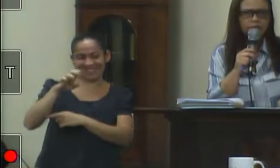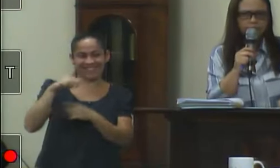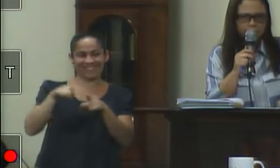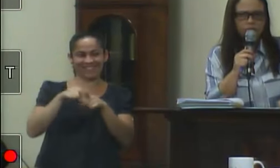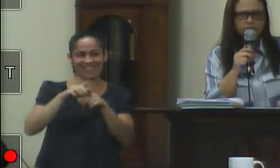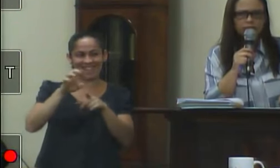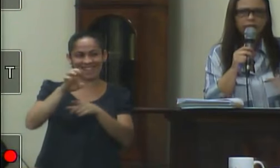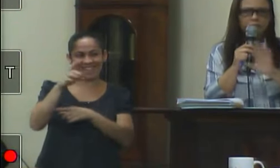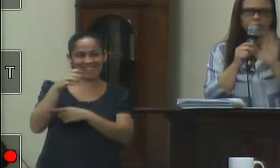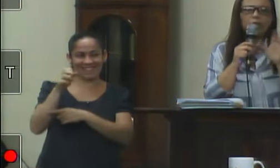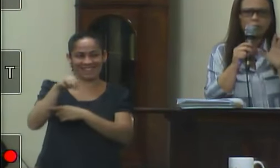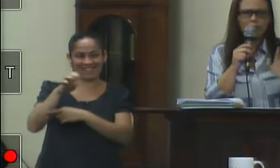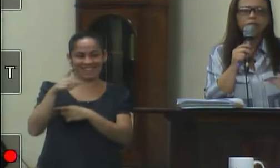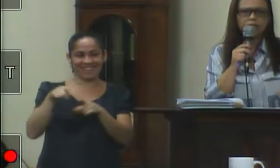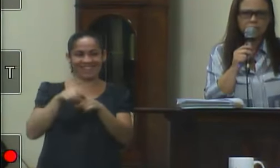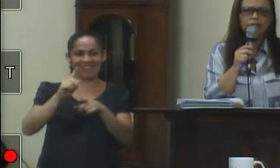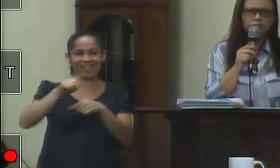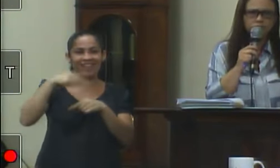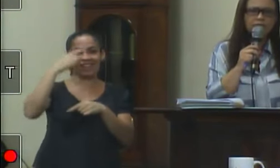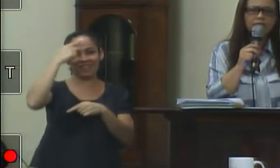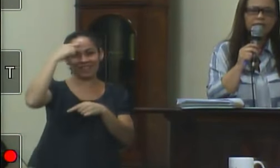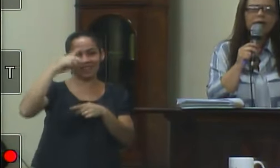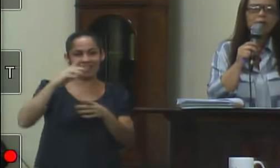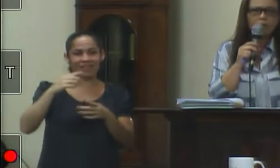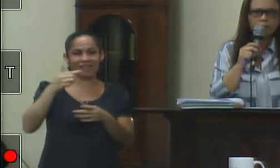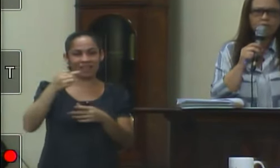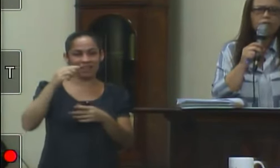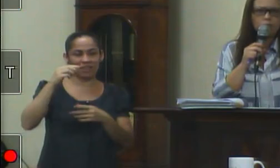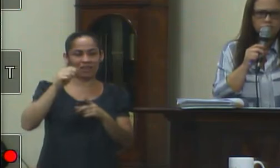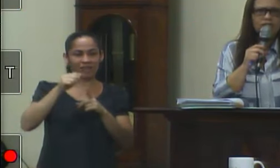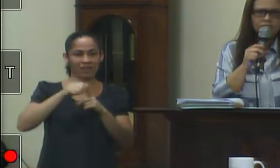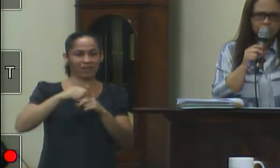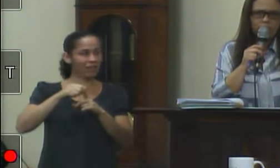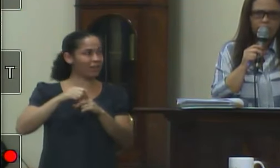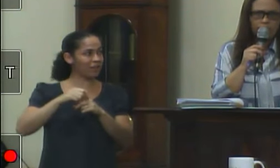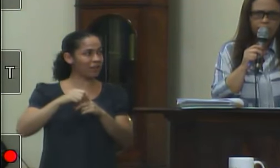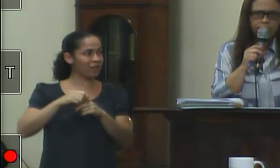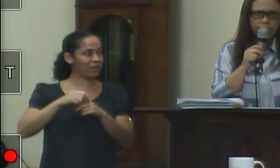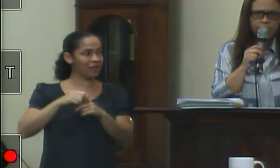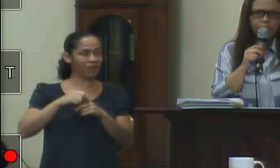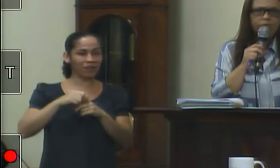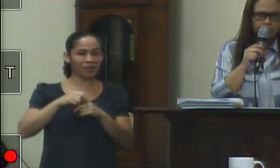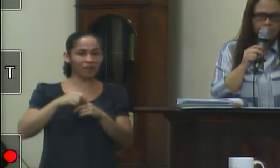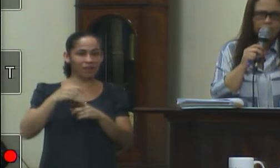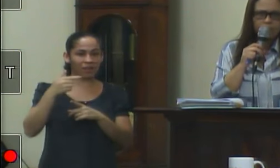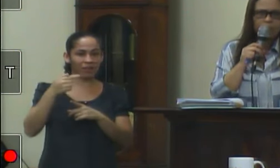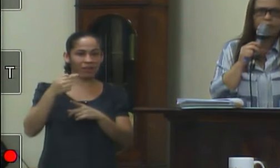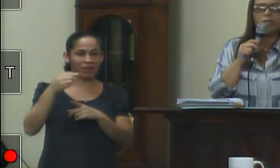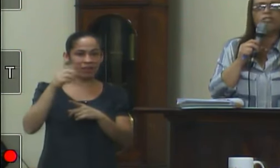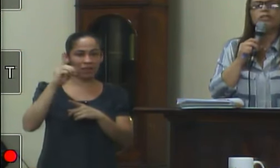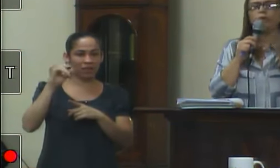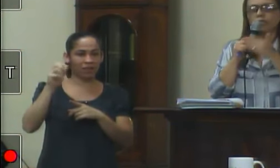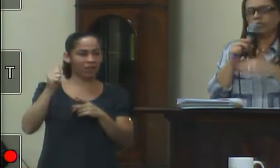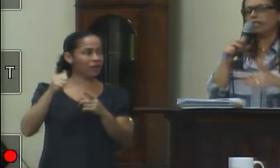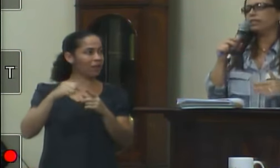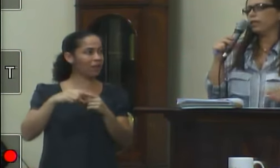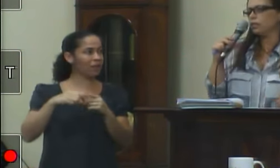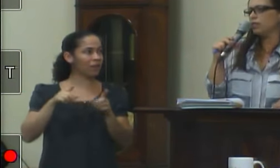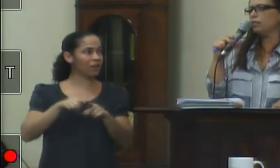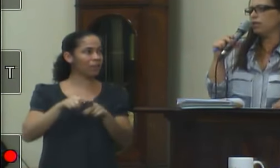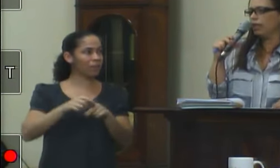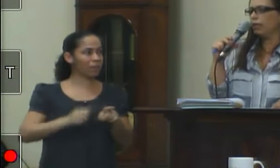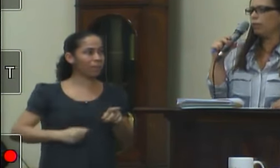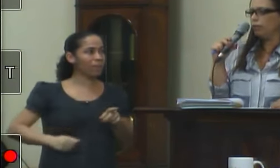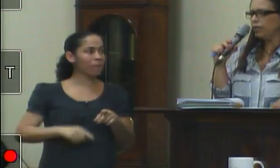exame, não é isso, Jaqueline? Tempo médio de 7 dias para ultrassom gestacional, não é isso? Ginecologia ainda temos